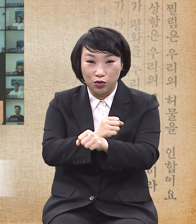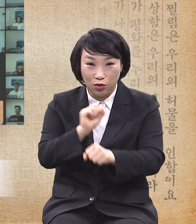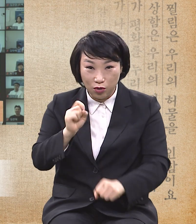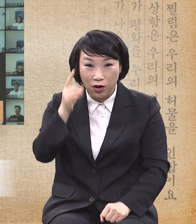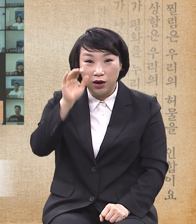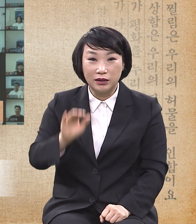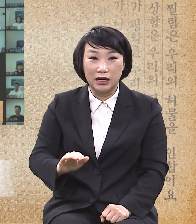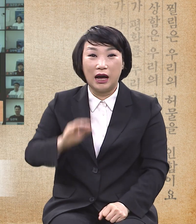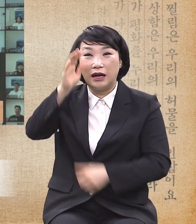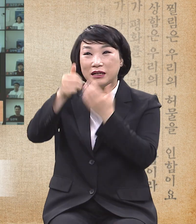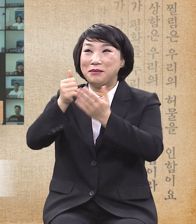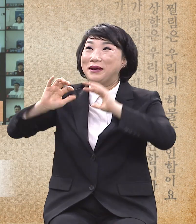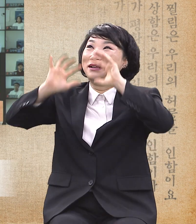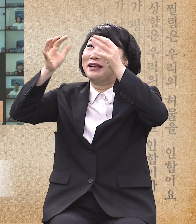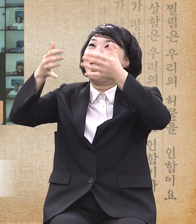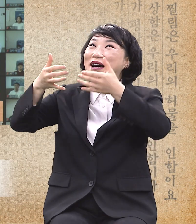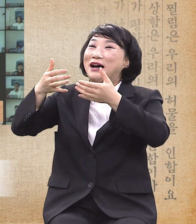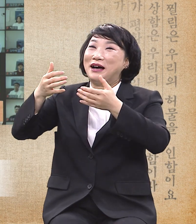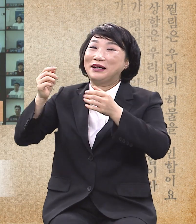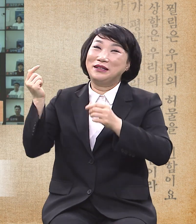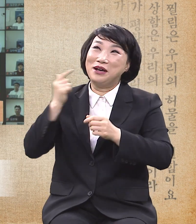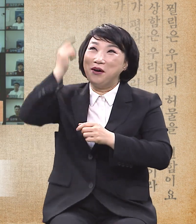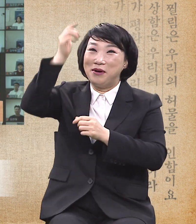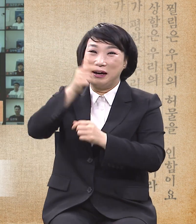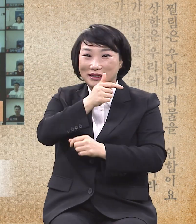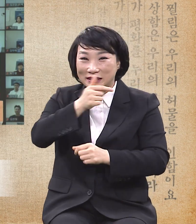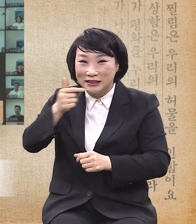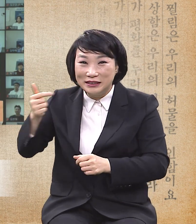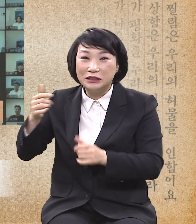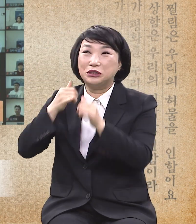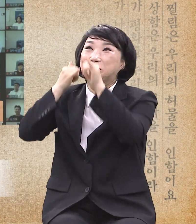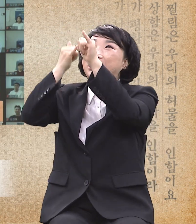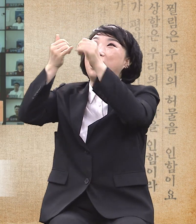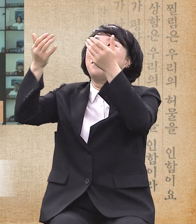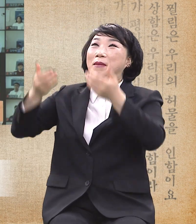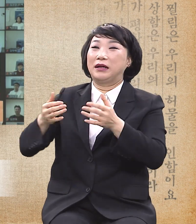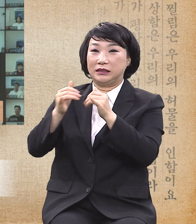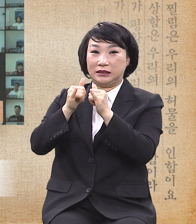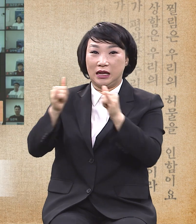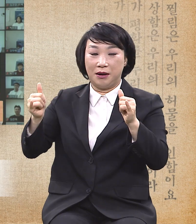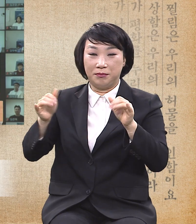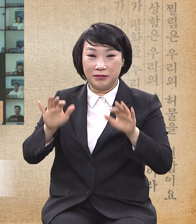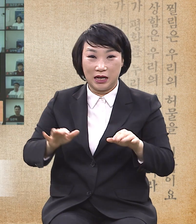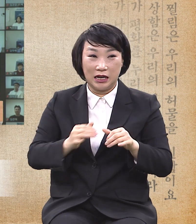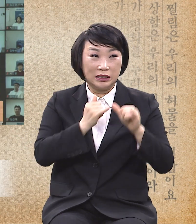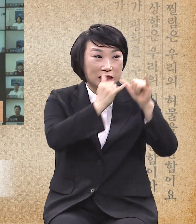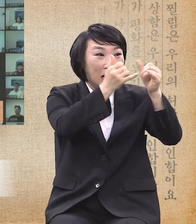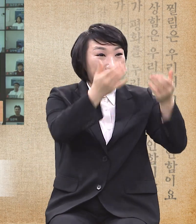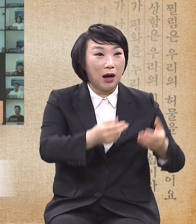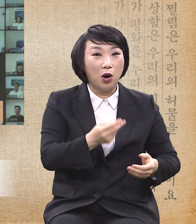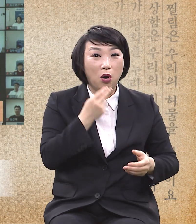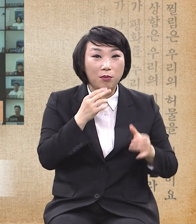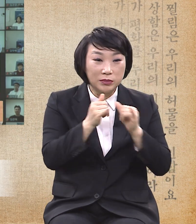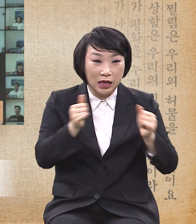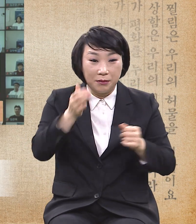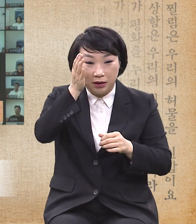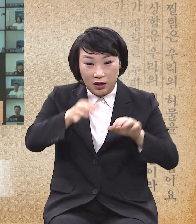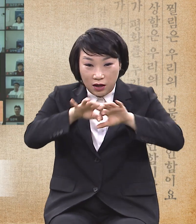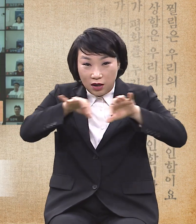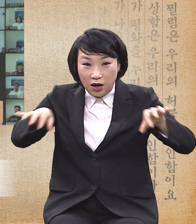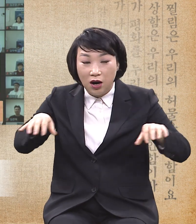통해서 하나님의 나라의 영광스러운 상을 받을 자와 상을 받지 못할